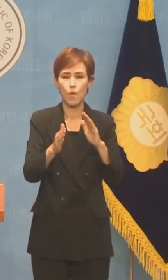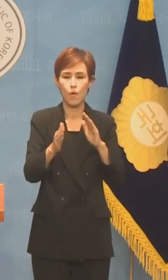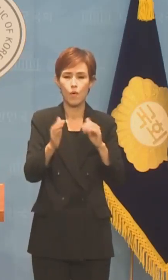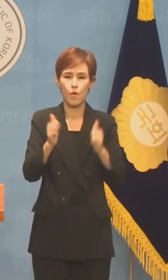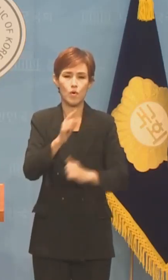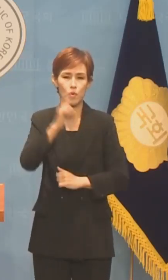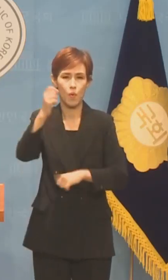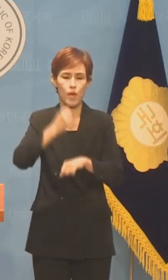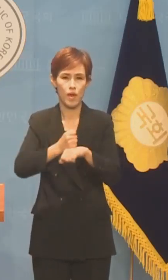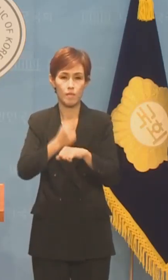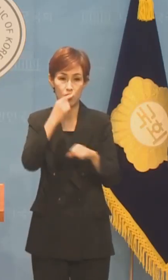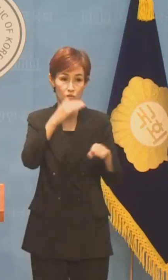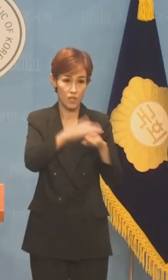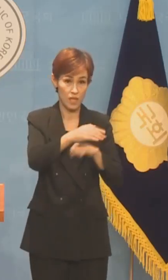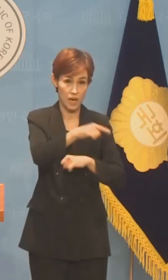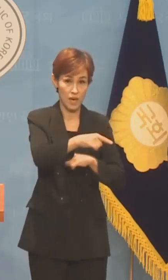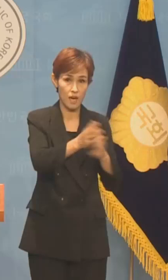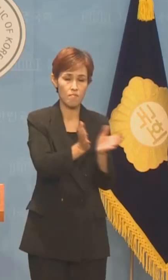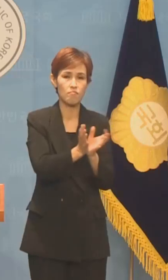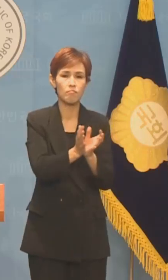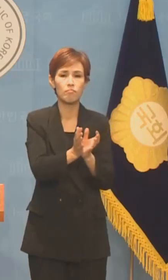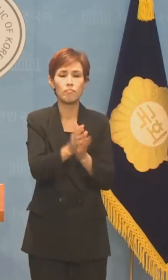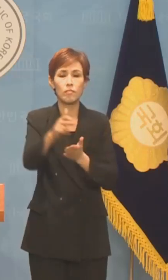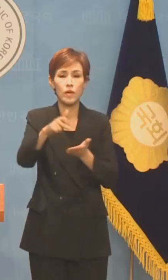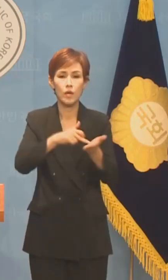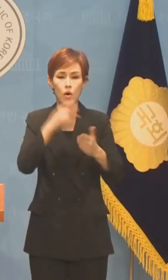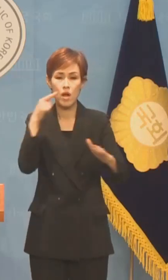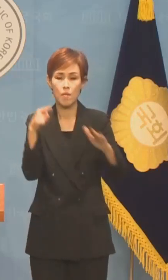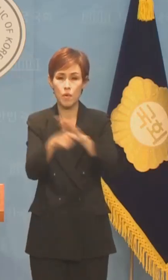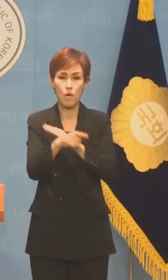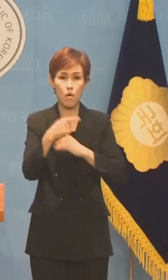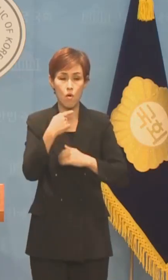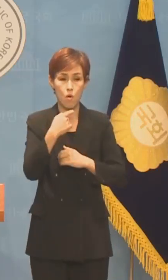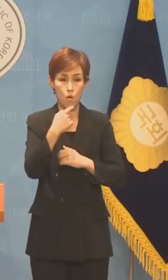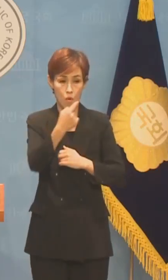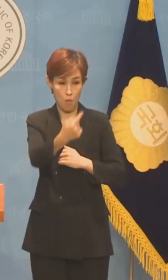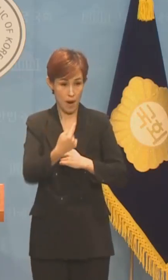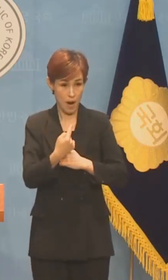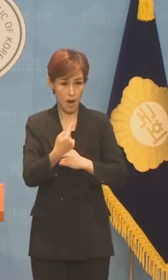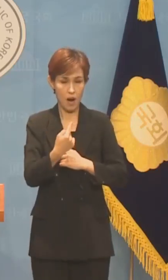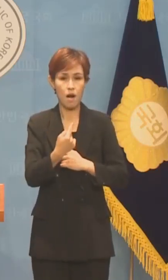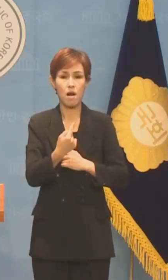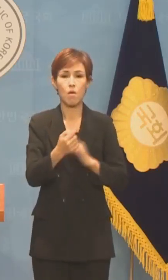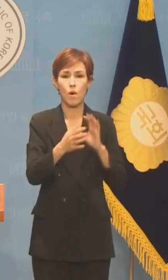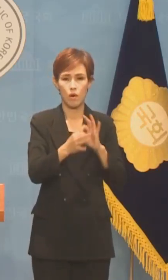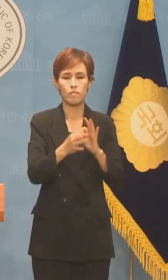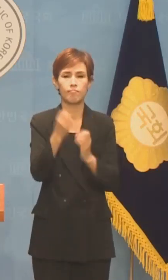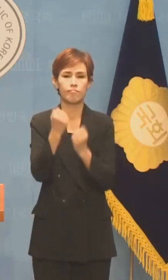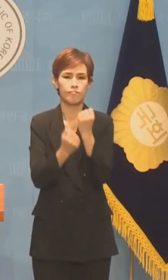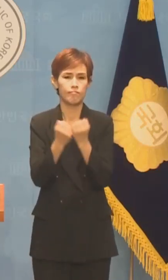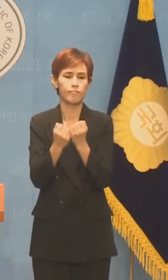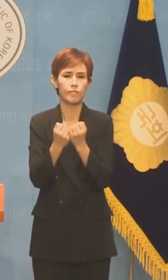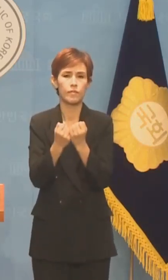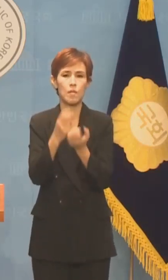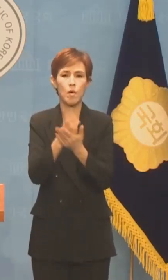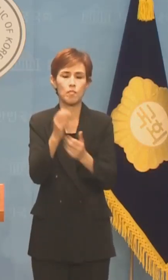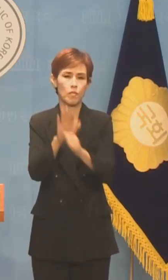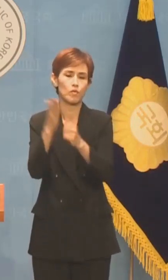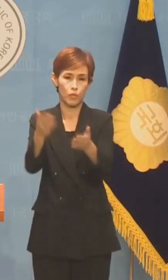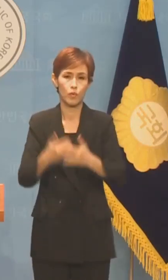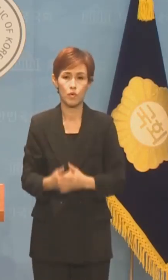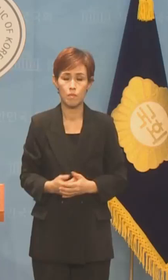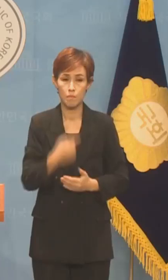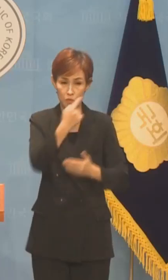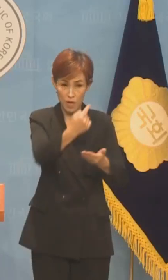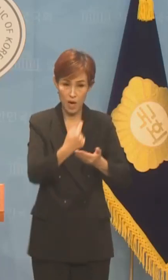카톡 계엄령 피고발인 사건을 수임할 것입니다. 민주당으로부터 고발되어 도움이